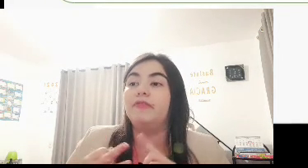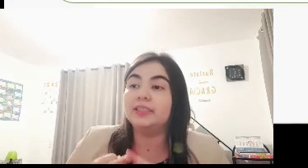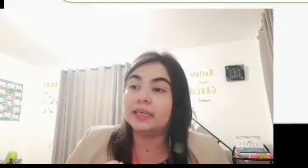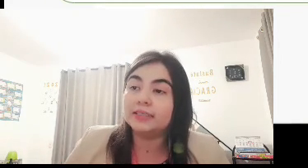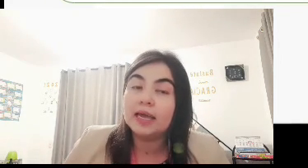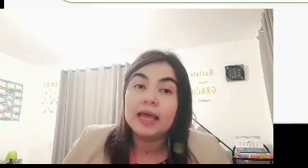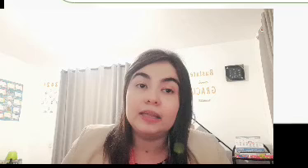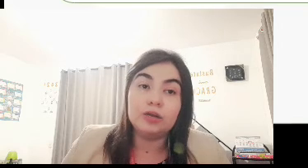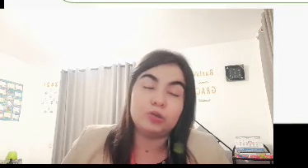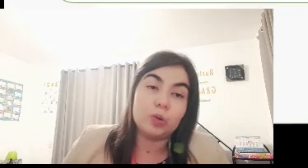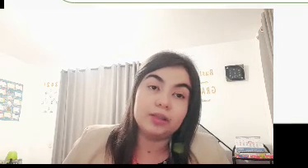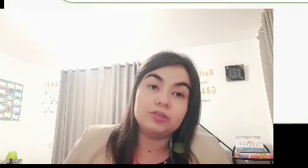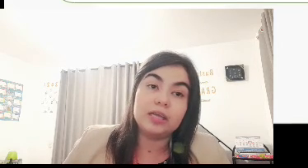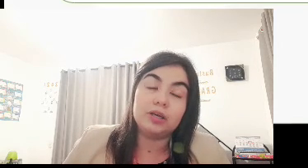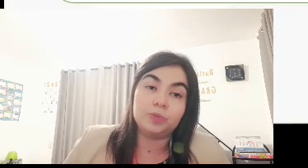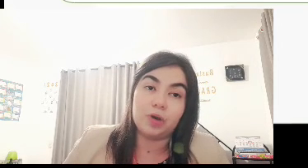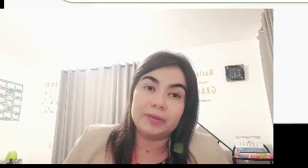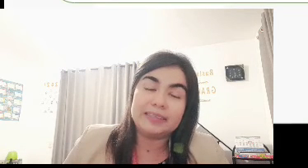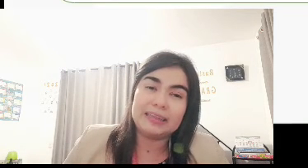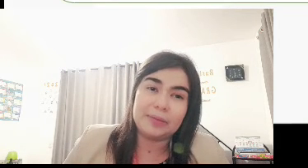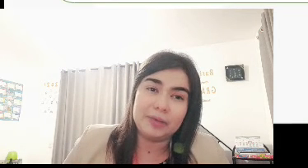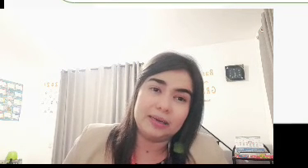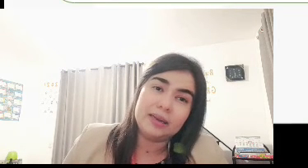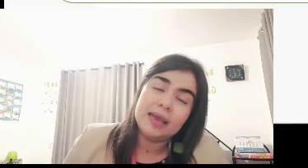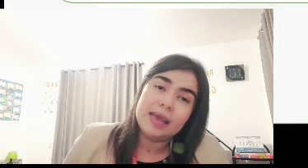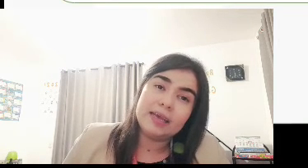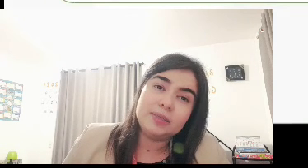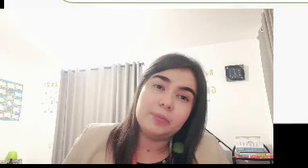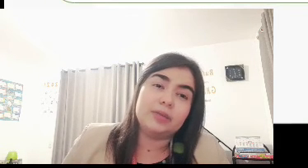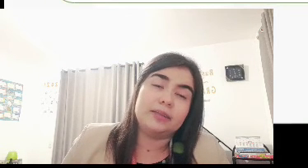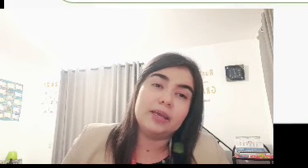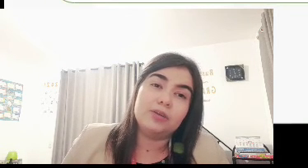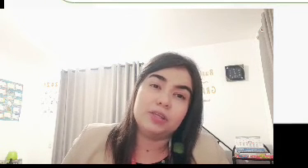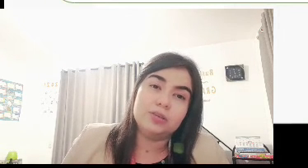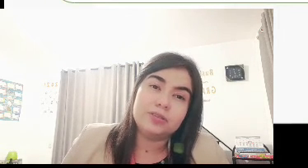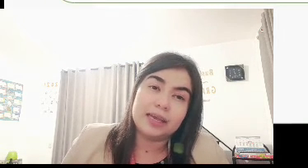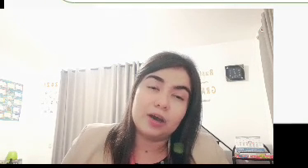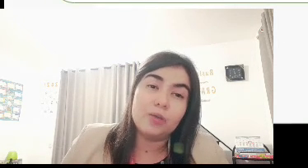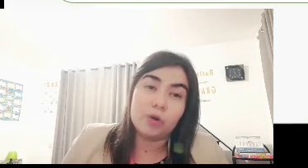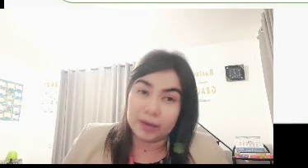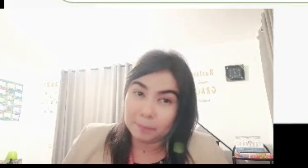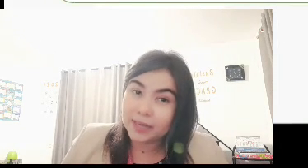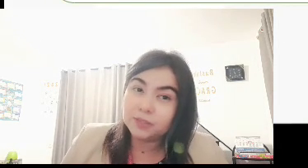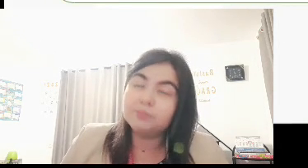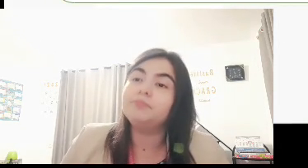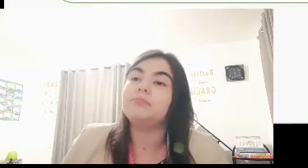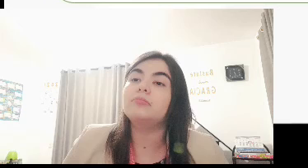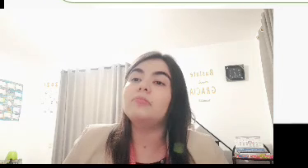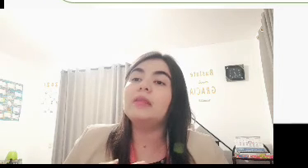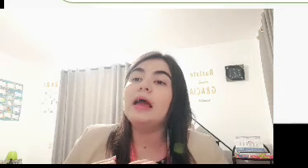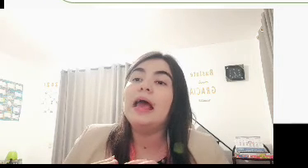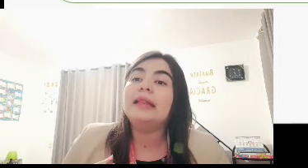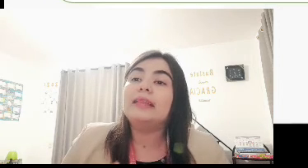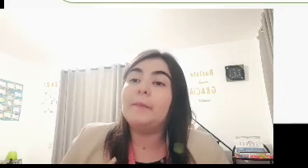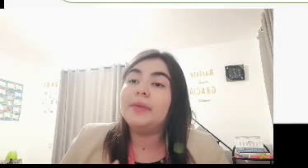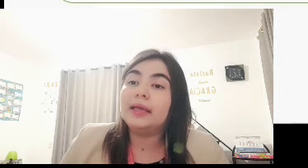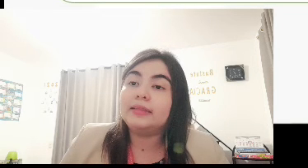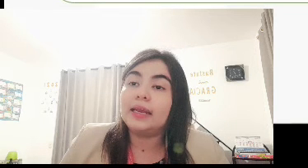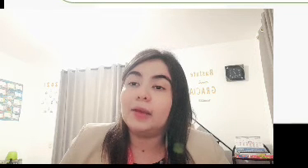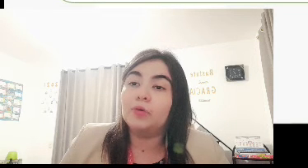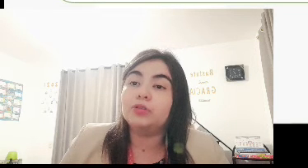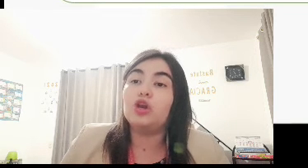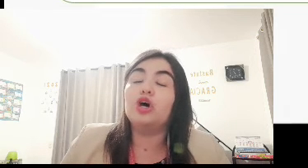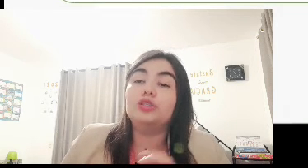están fichas de los cuentos y de los poemas que también es importante que los niños tengan como repaso.